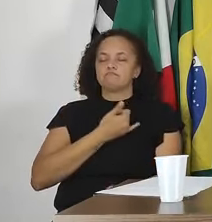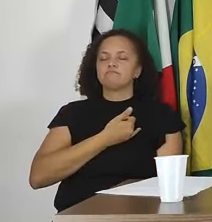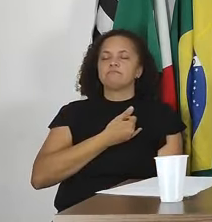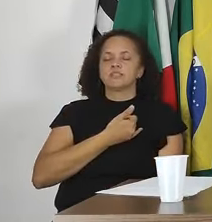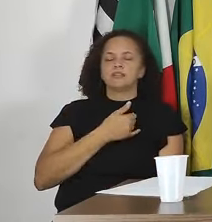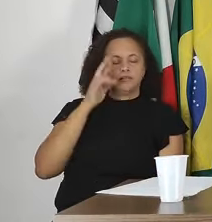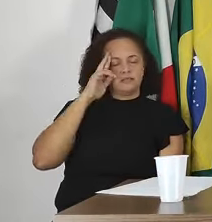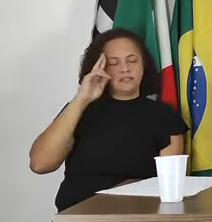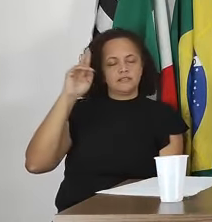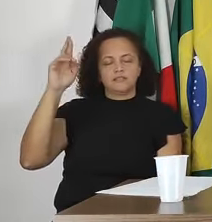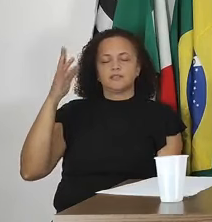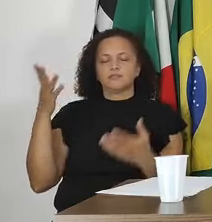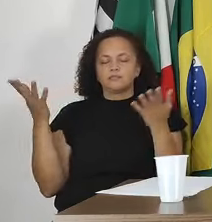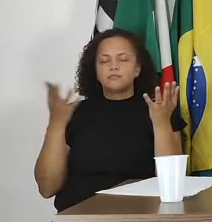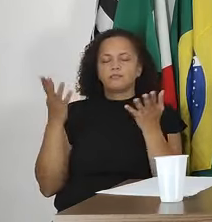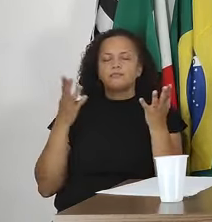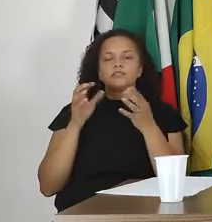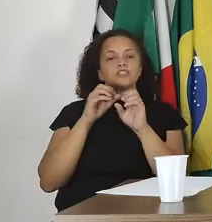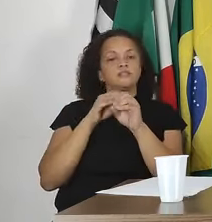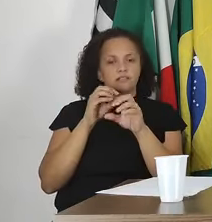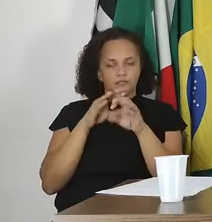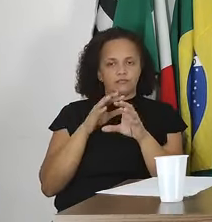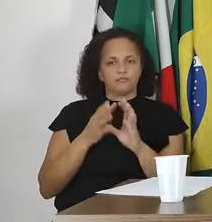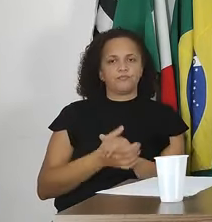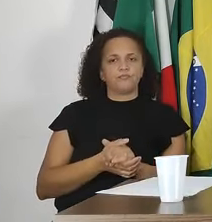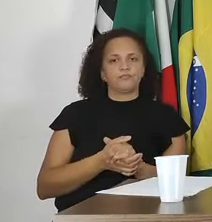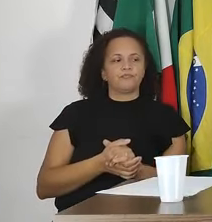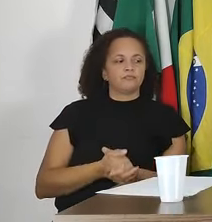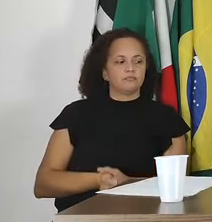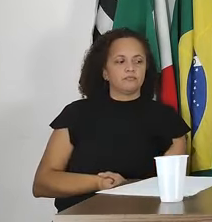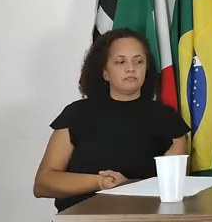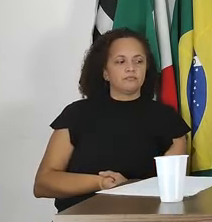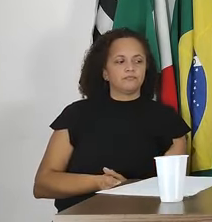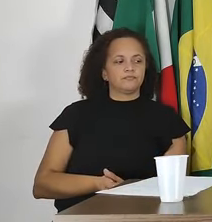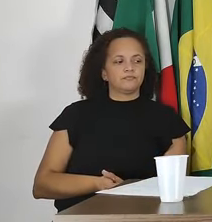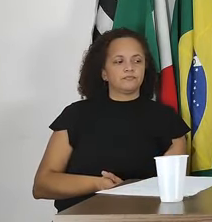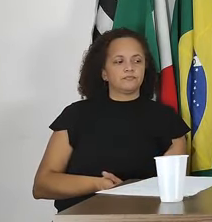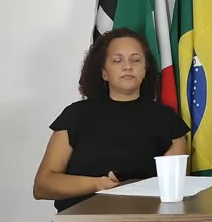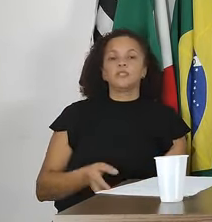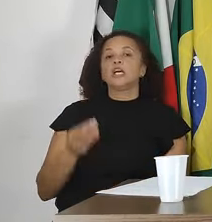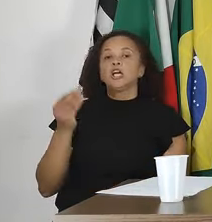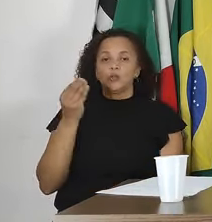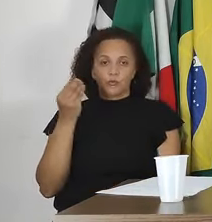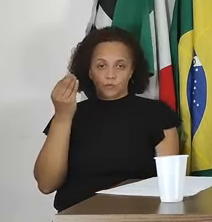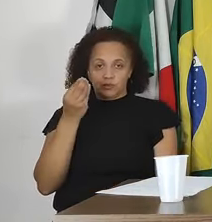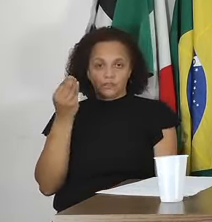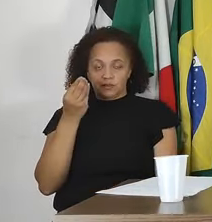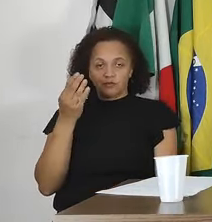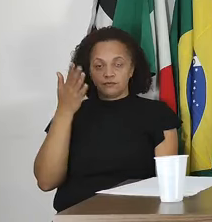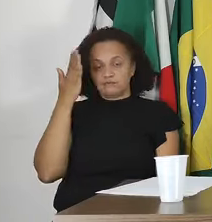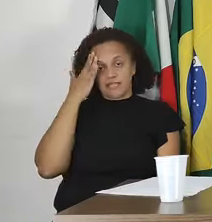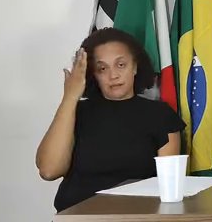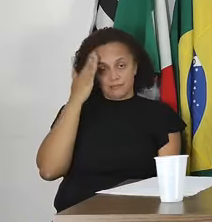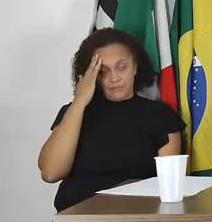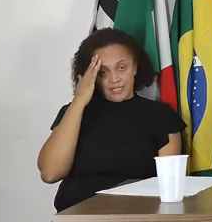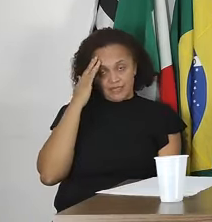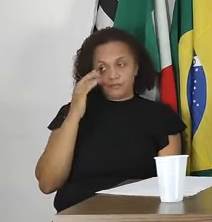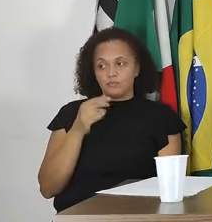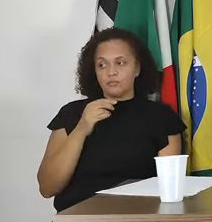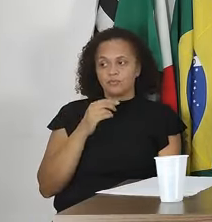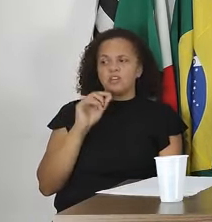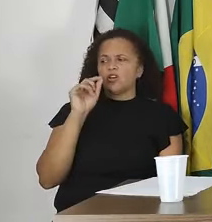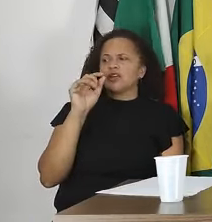Senhor falou com nós hoje. Quando a gente sabe alguma coisa do nosso irmão, não sai